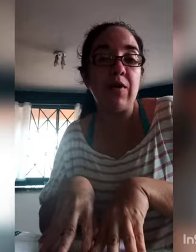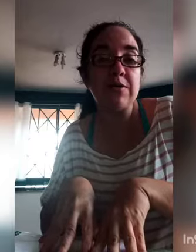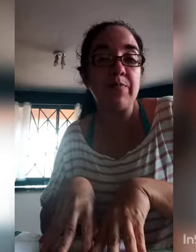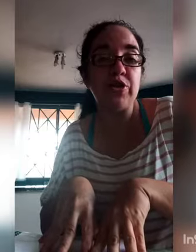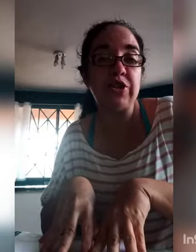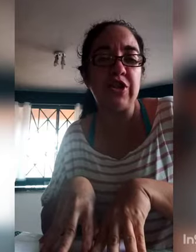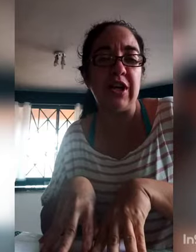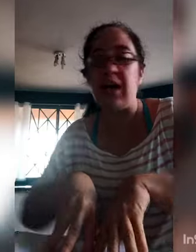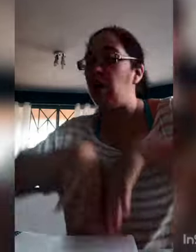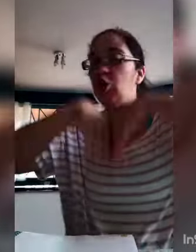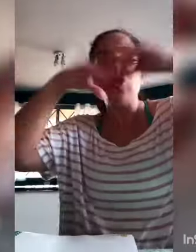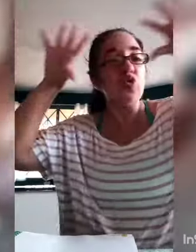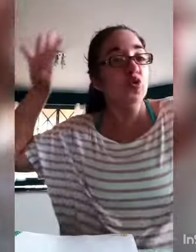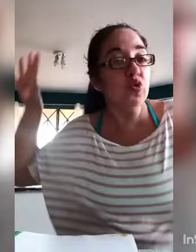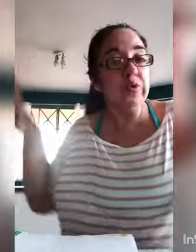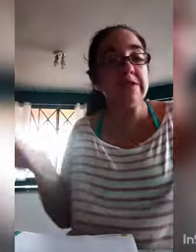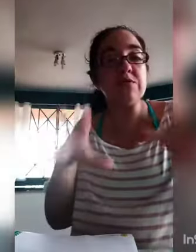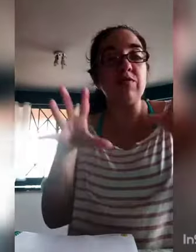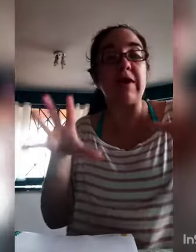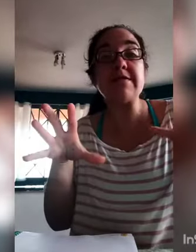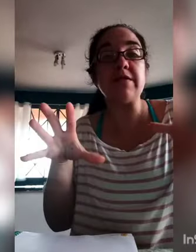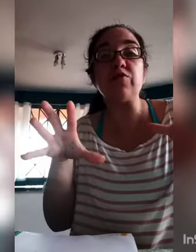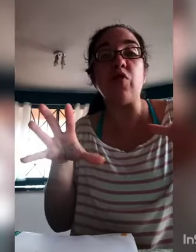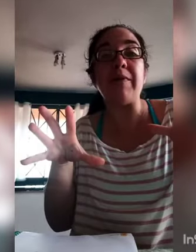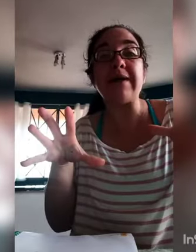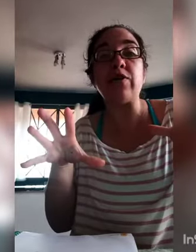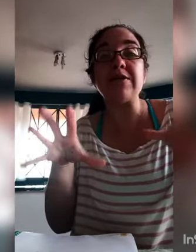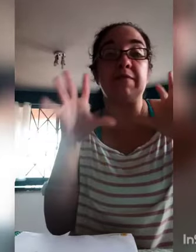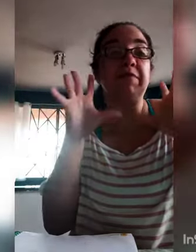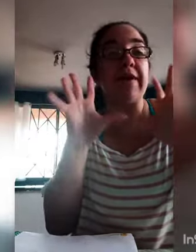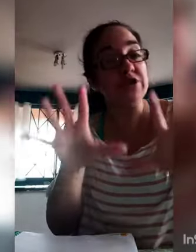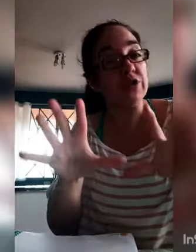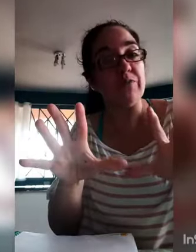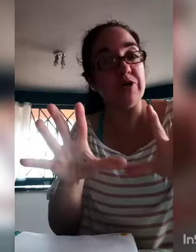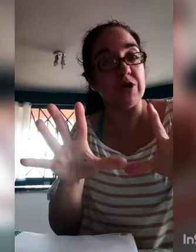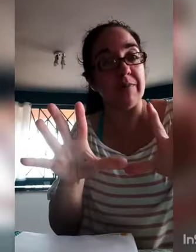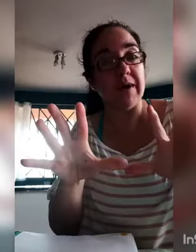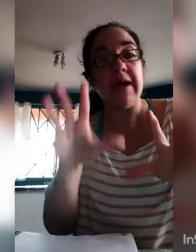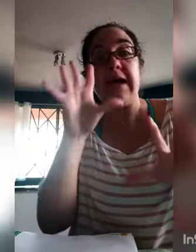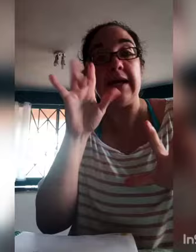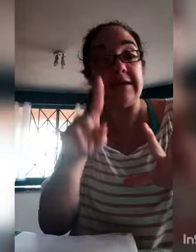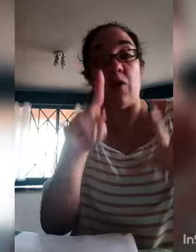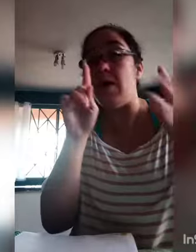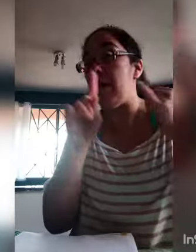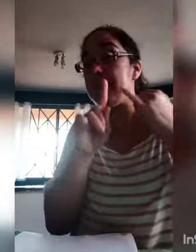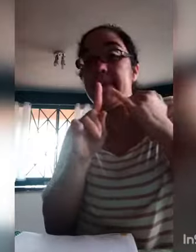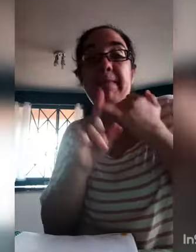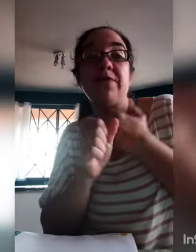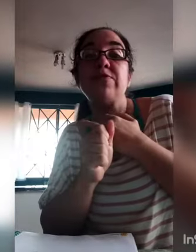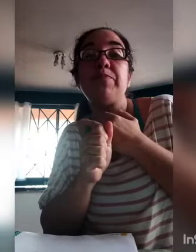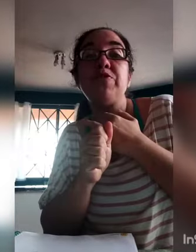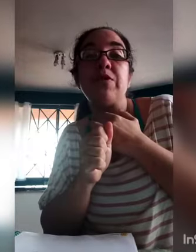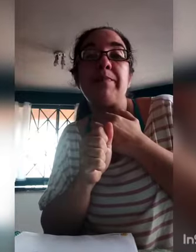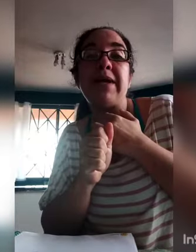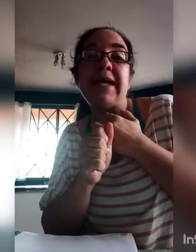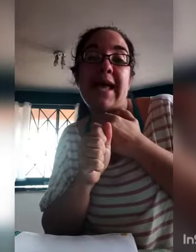nossa apostila. Tudo isso vai se transformar na nossa festa do pijama. Então, prepare o seu pijama bem